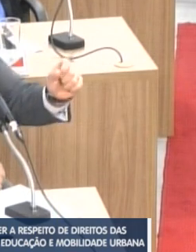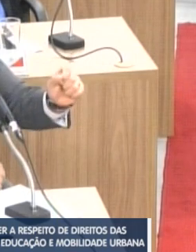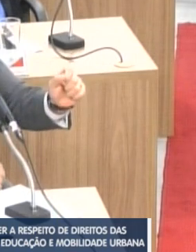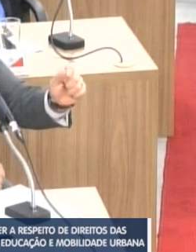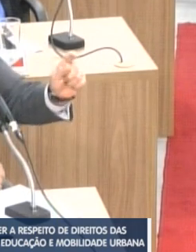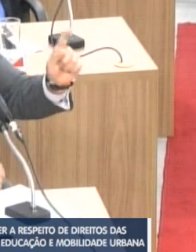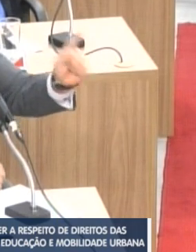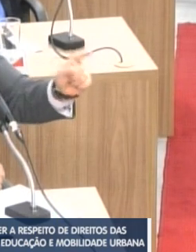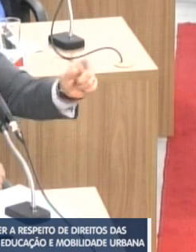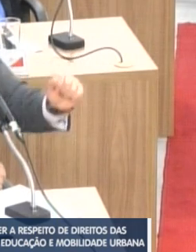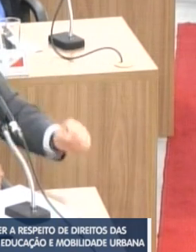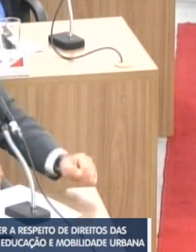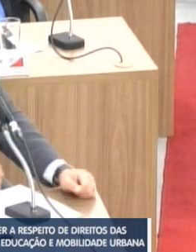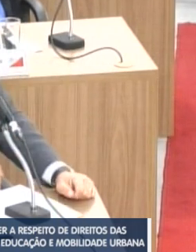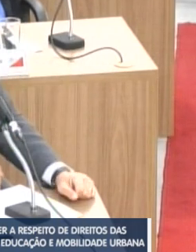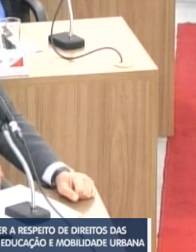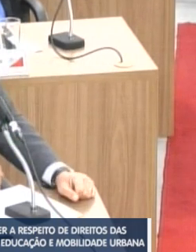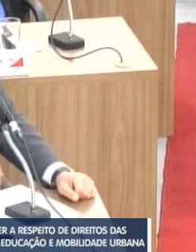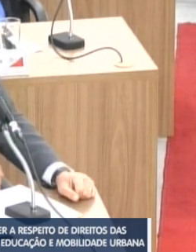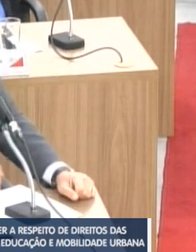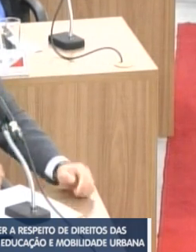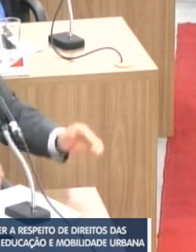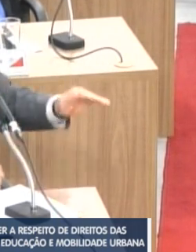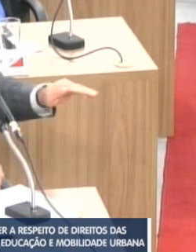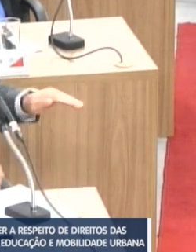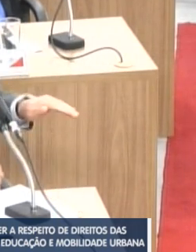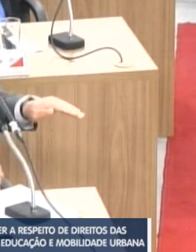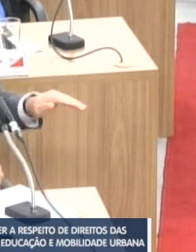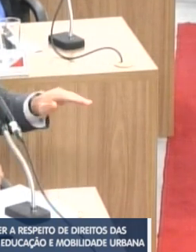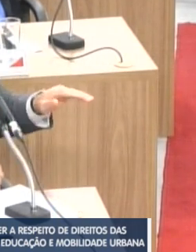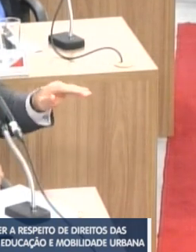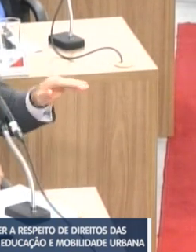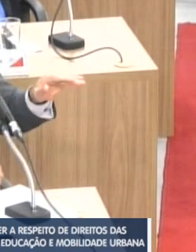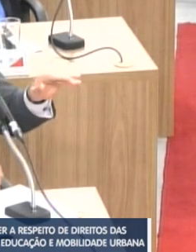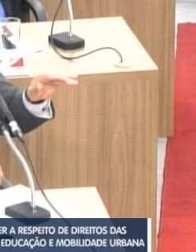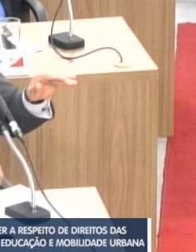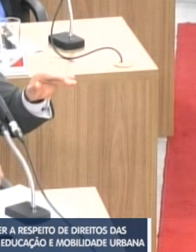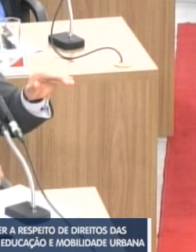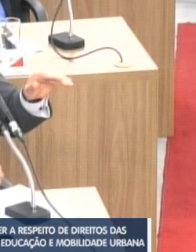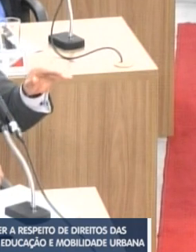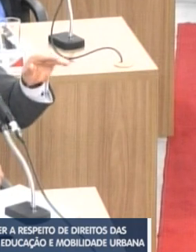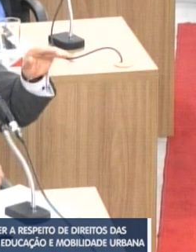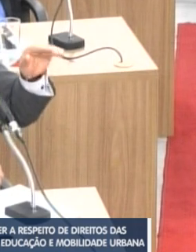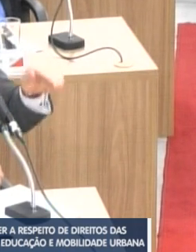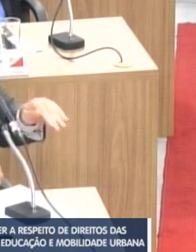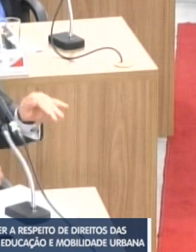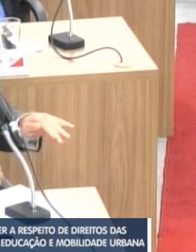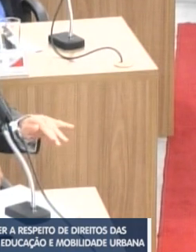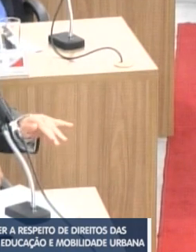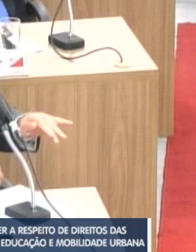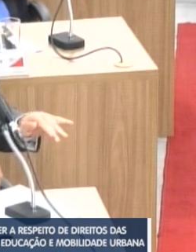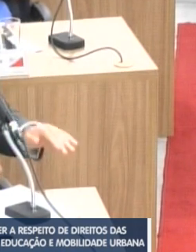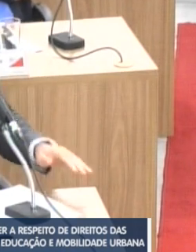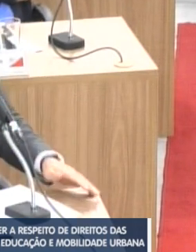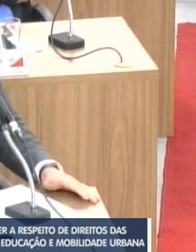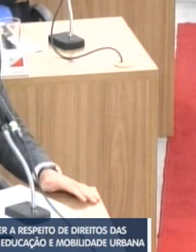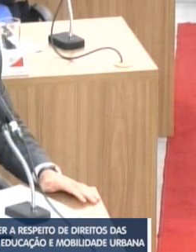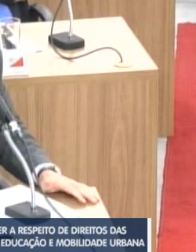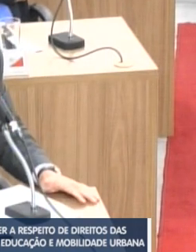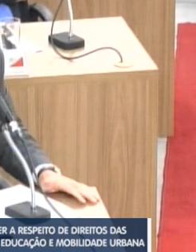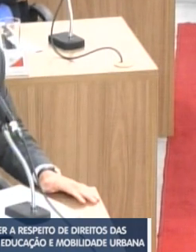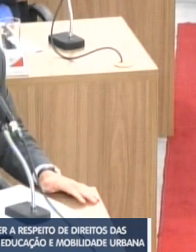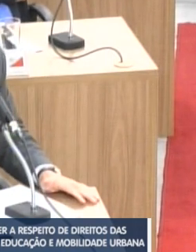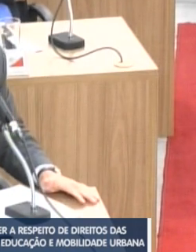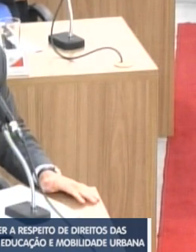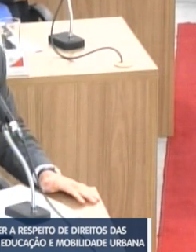realmente falta um enfrentamento da questão. As pessoas fazem com os nossos governantes, eles